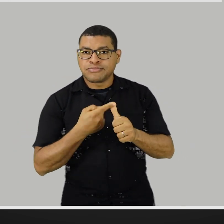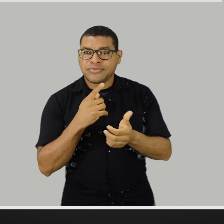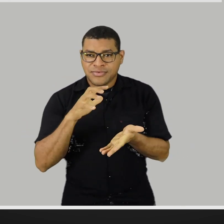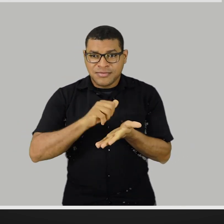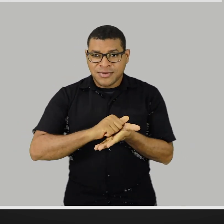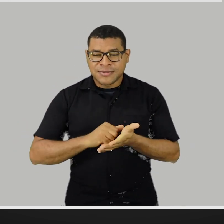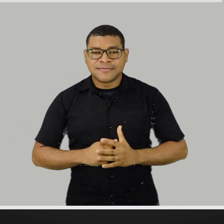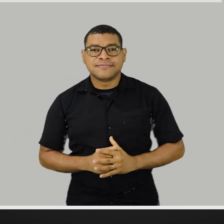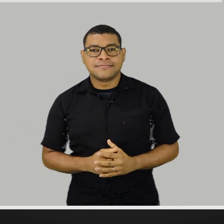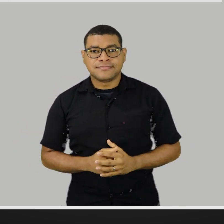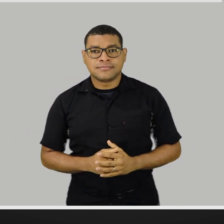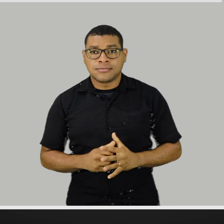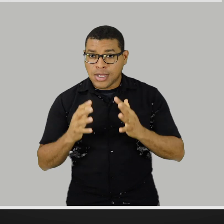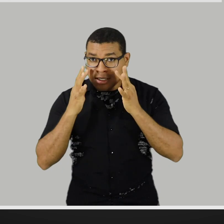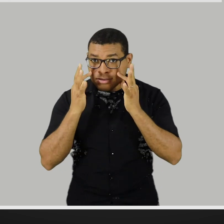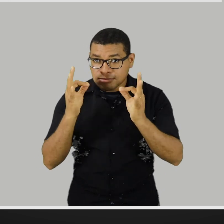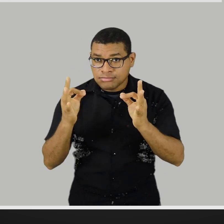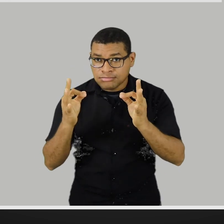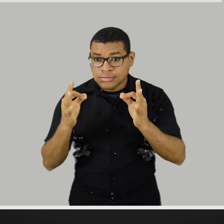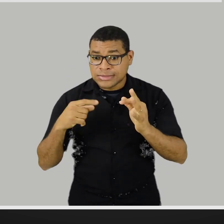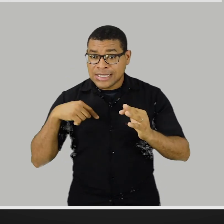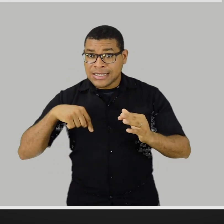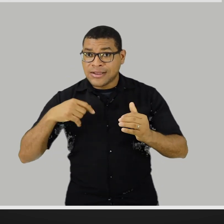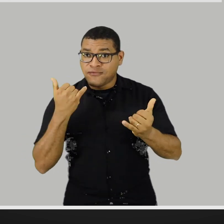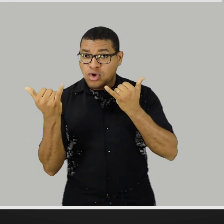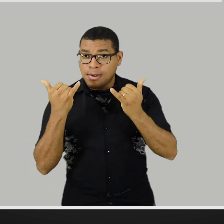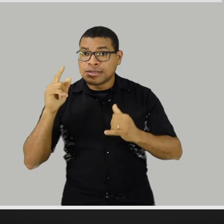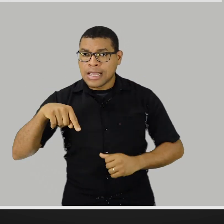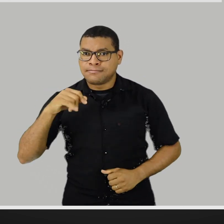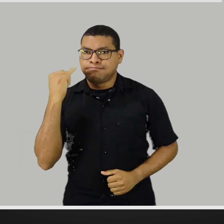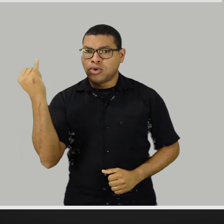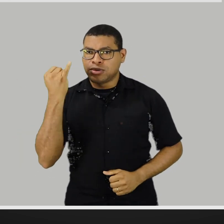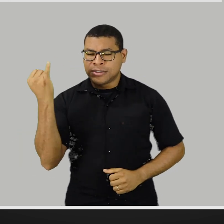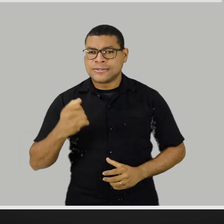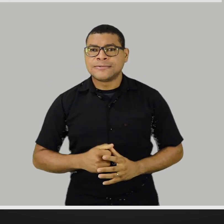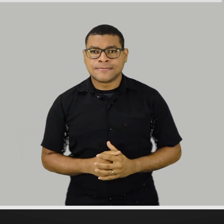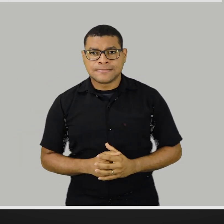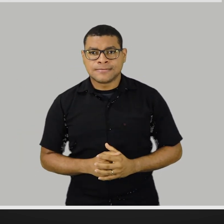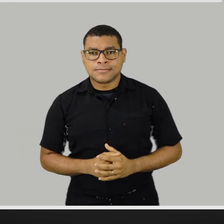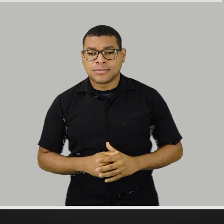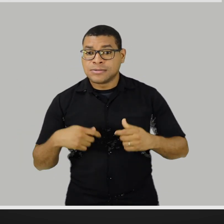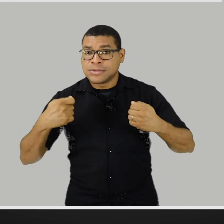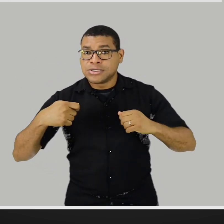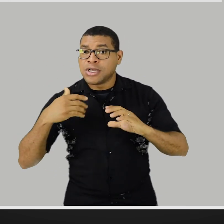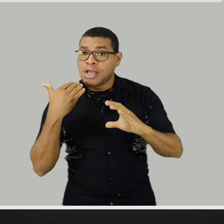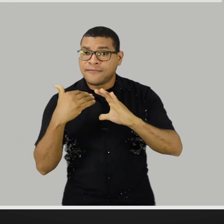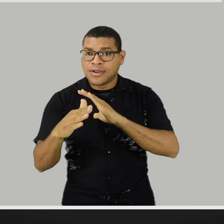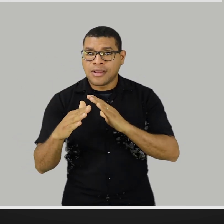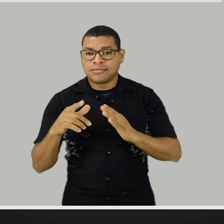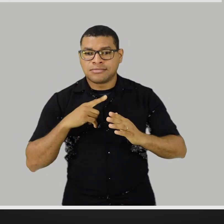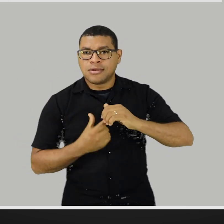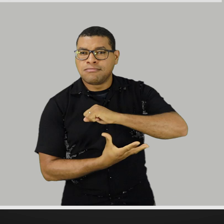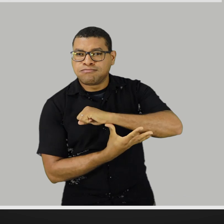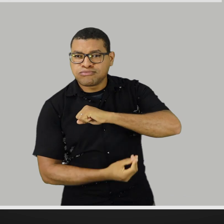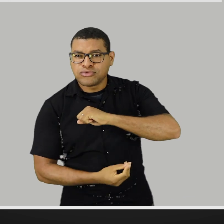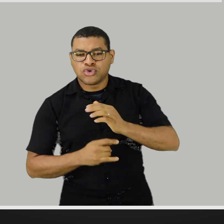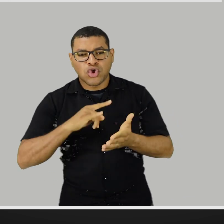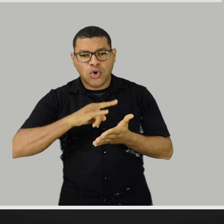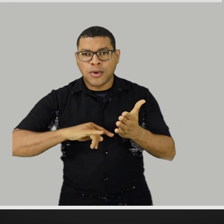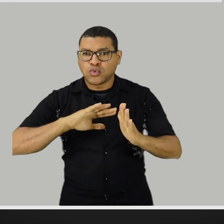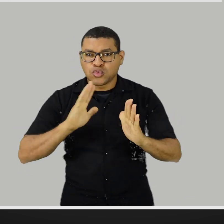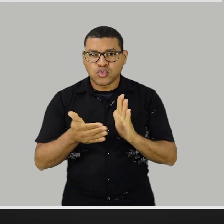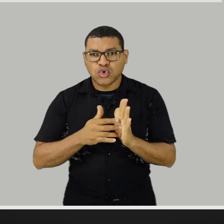atenção as observações são importantes devem ser enviadas as digitalizações dos documentos originais